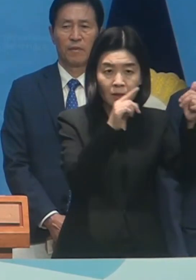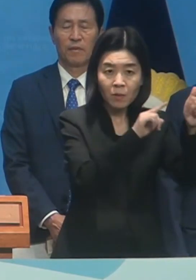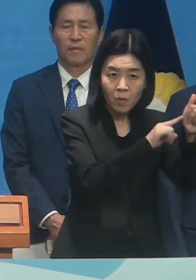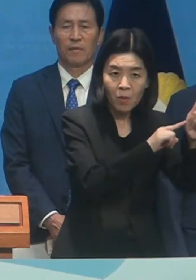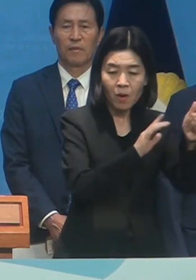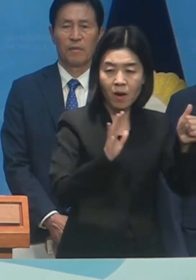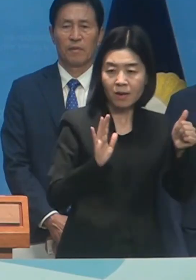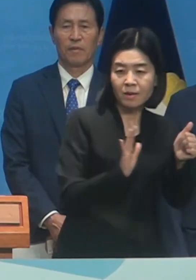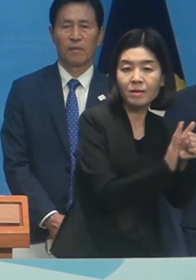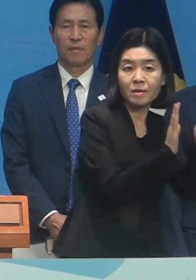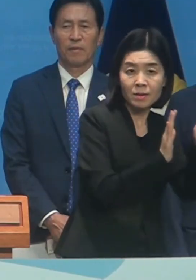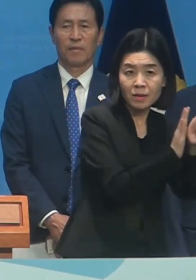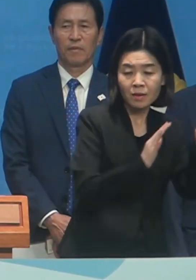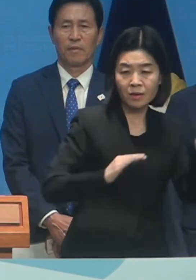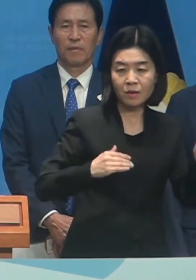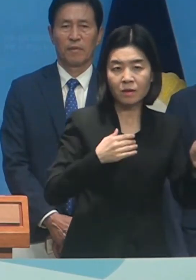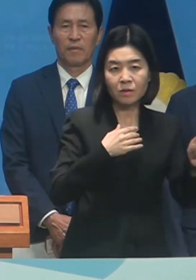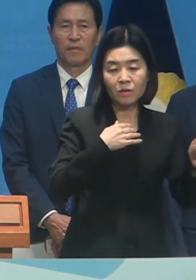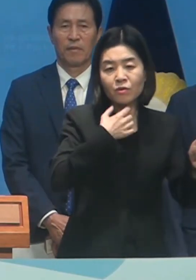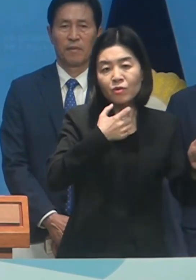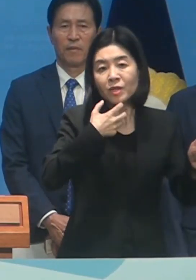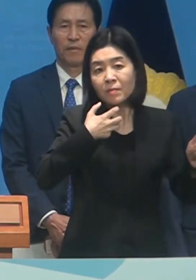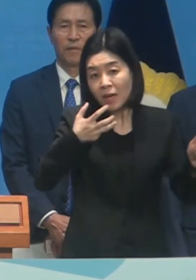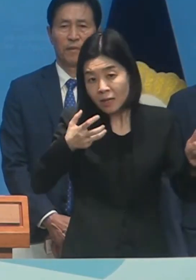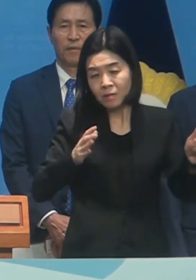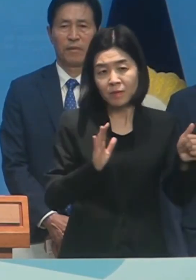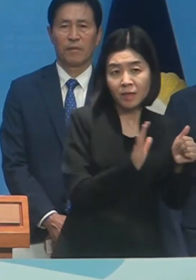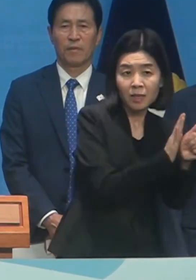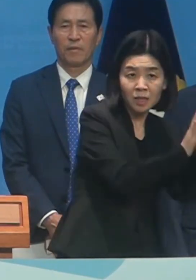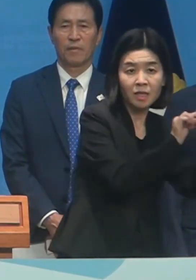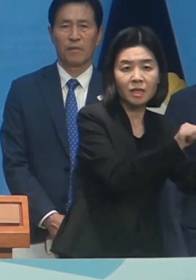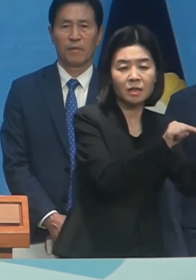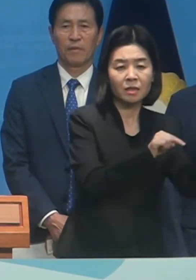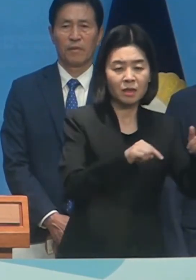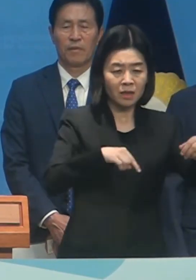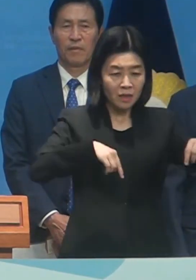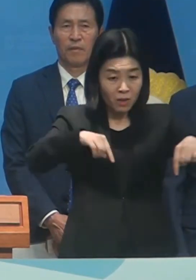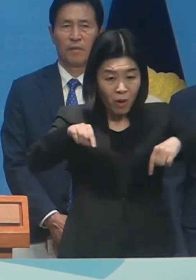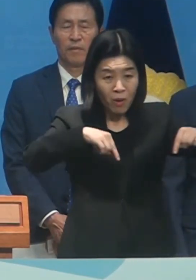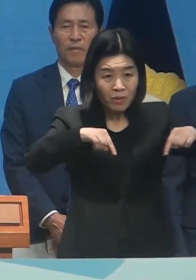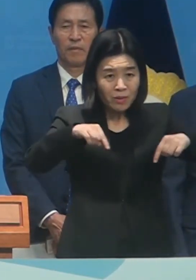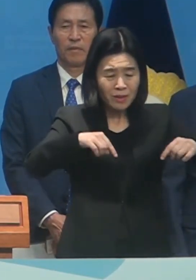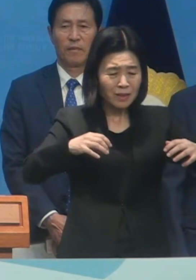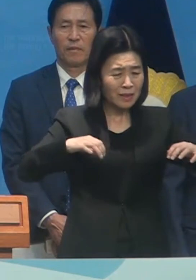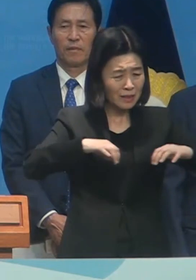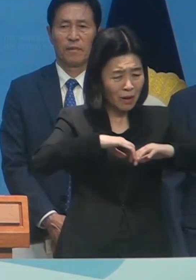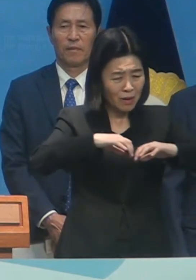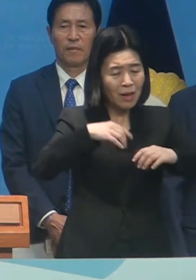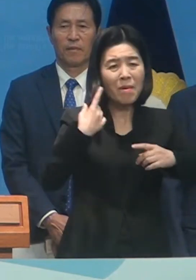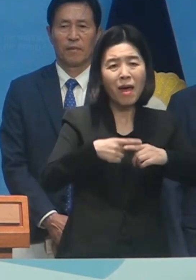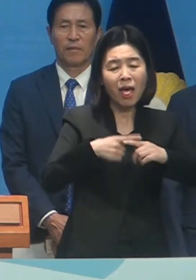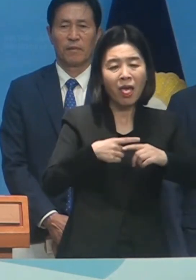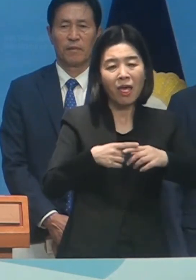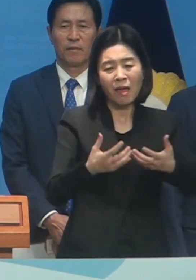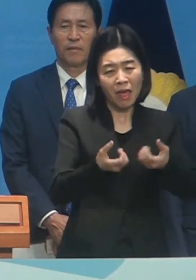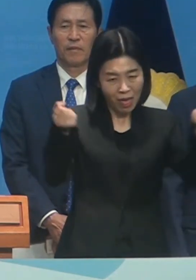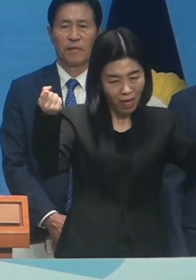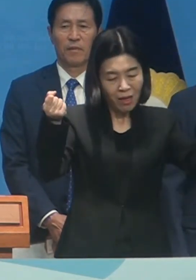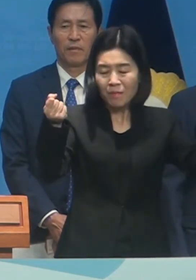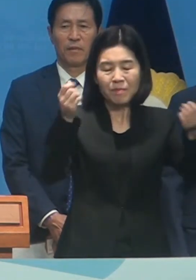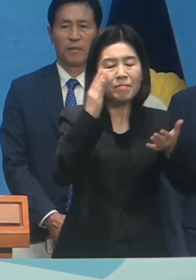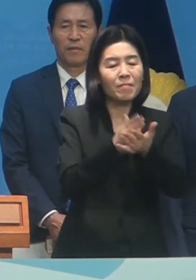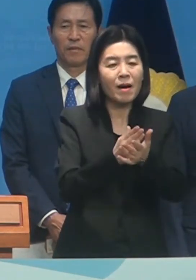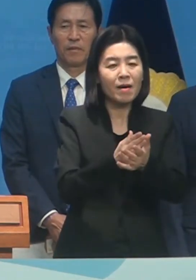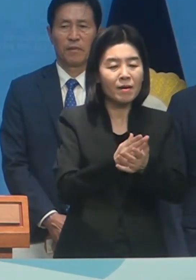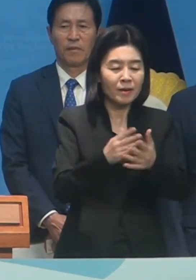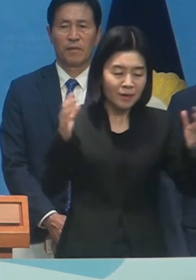지지는 내전 상태와도 같은 정치적 양극화를 극복하고 사회 통합으로